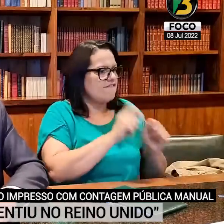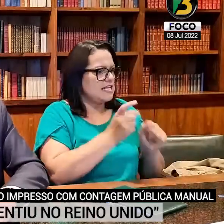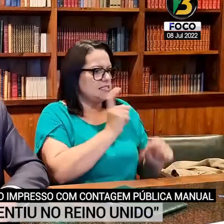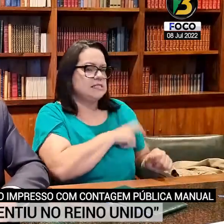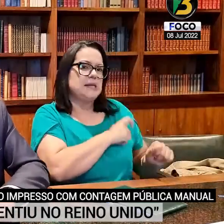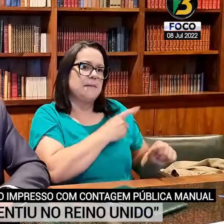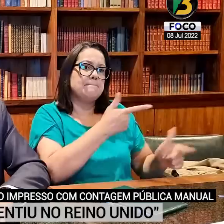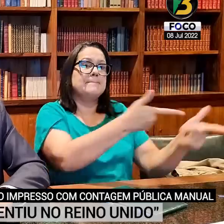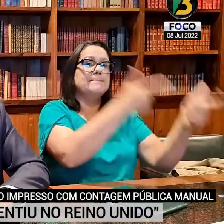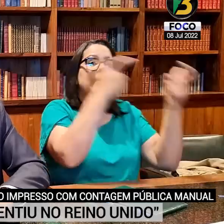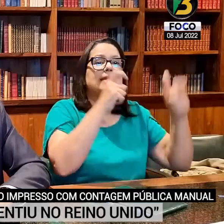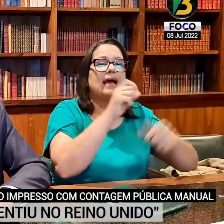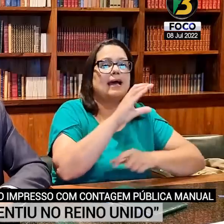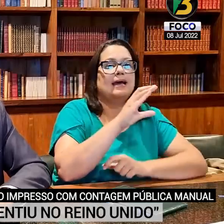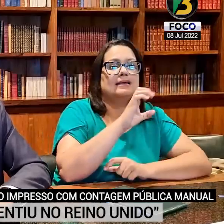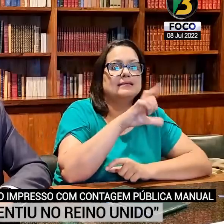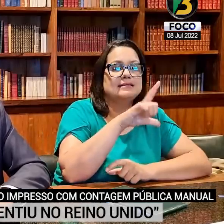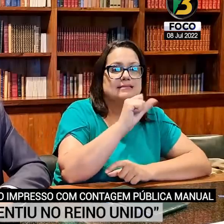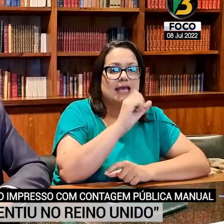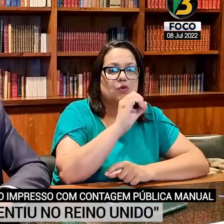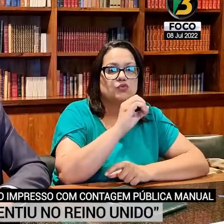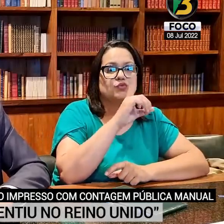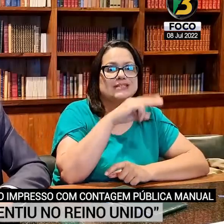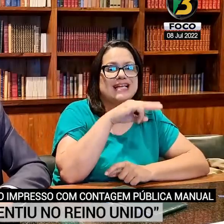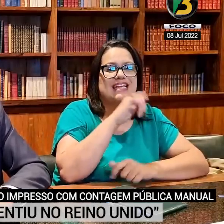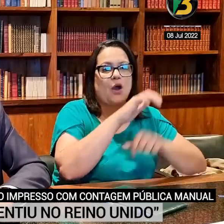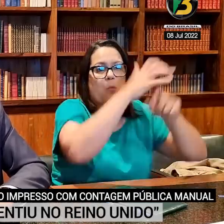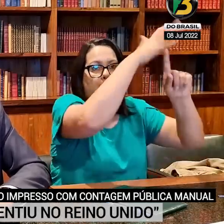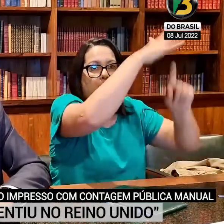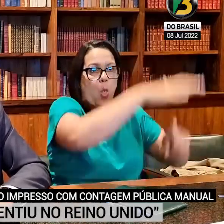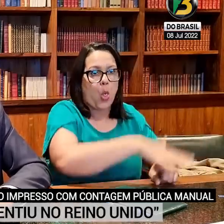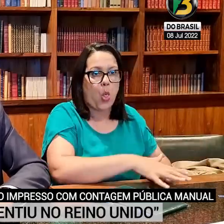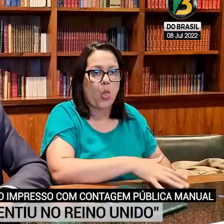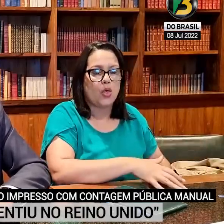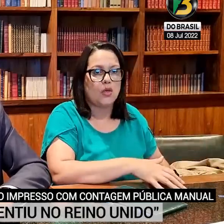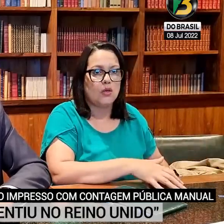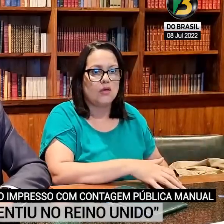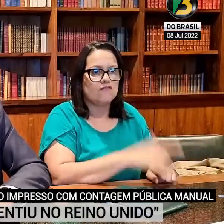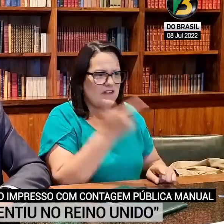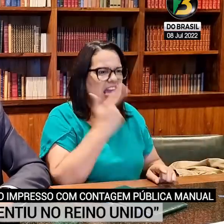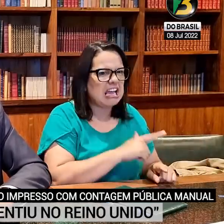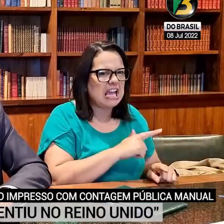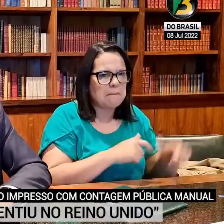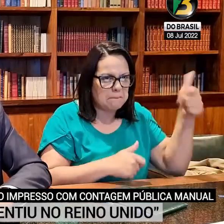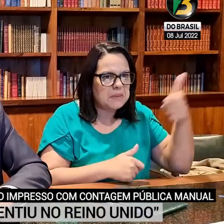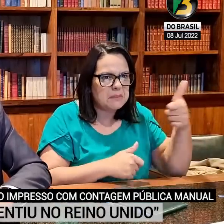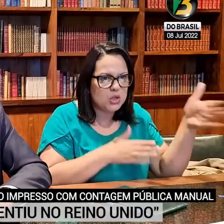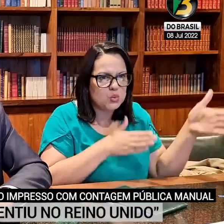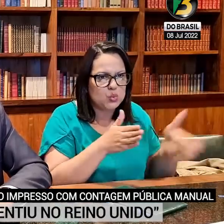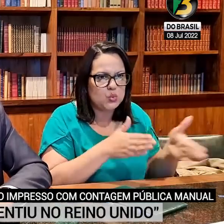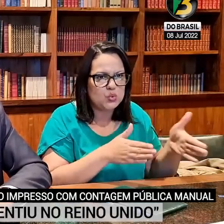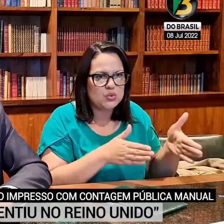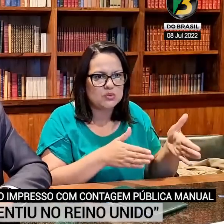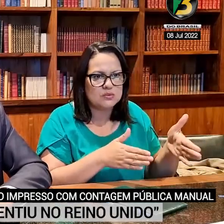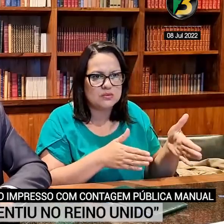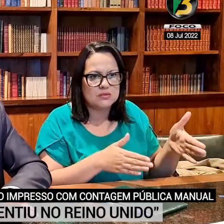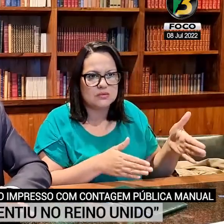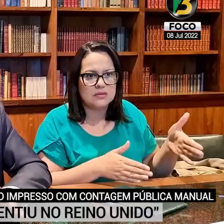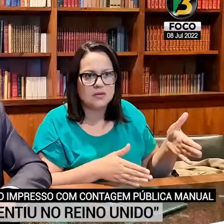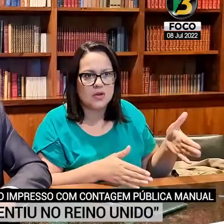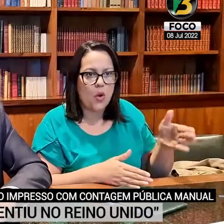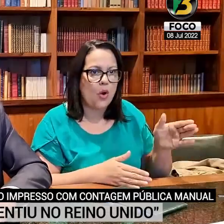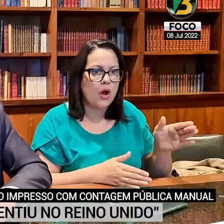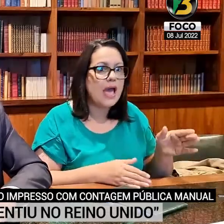continua deve ganhar no primeiro turno deve não deve não hoje